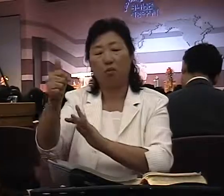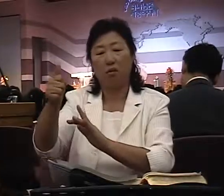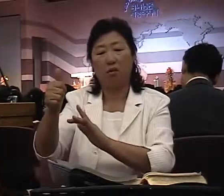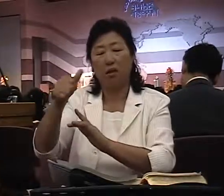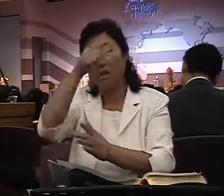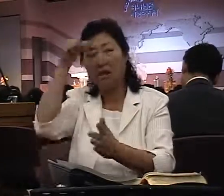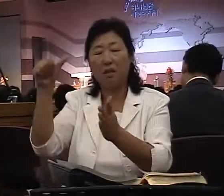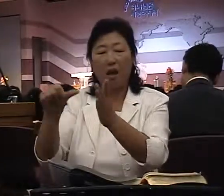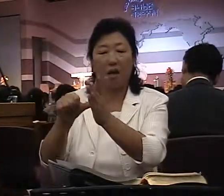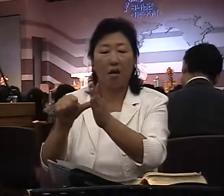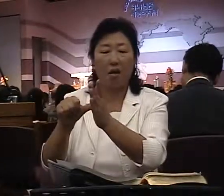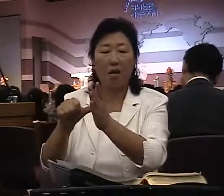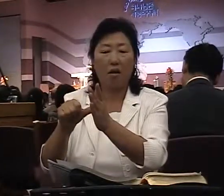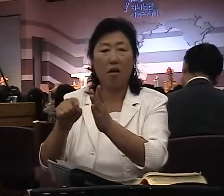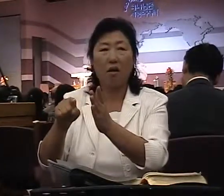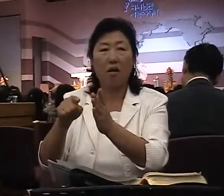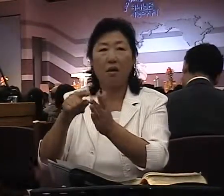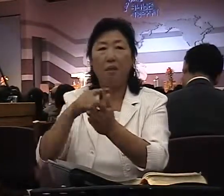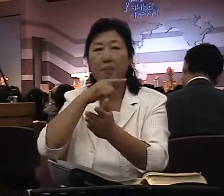인생을 예수님께서 핏값으로 주고 사셨어요.